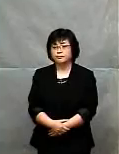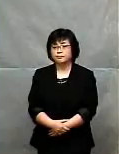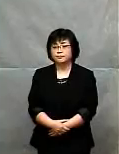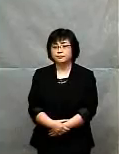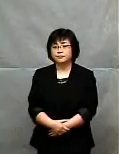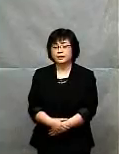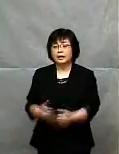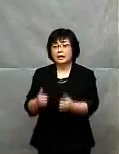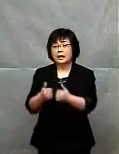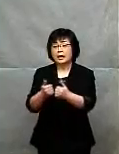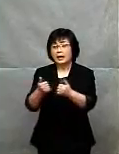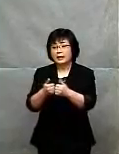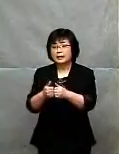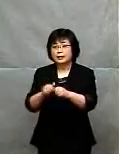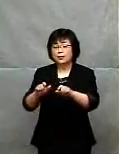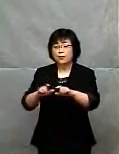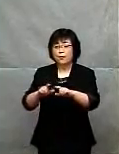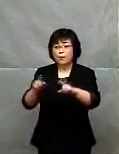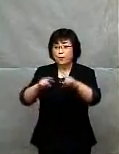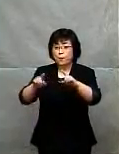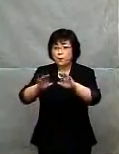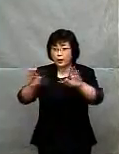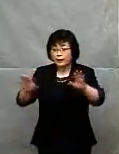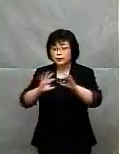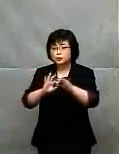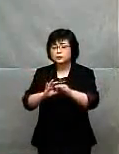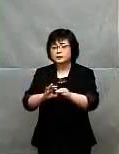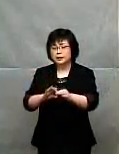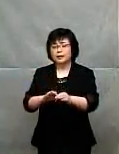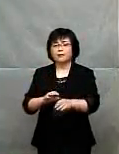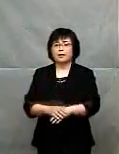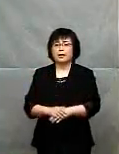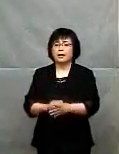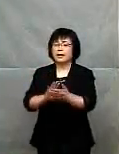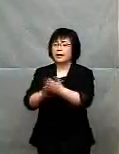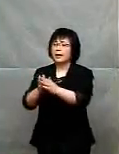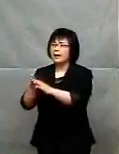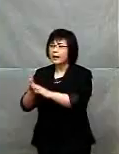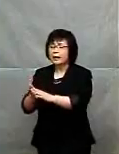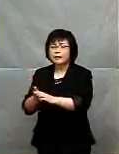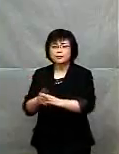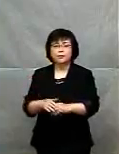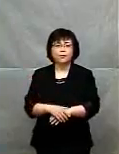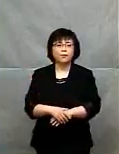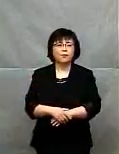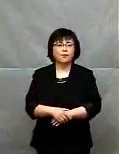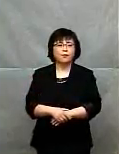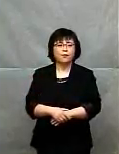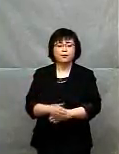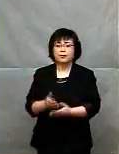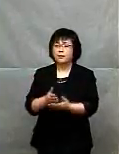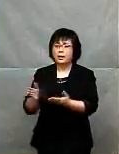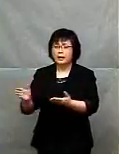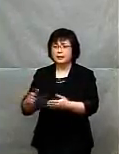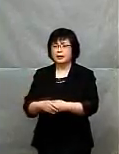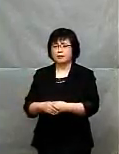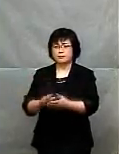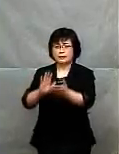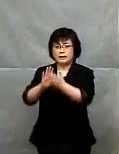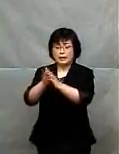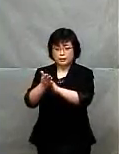会議の公開の取り扱いにつきましては、各県の会議の中身的にですね、各県の